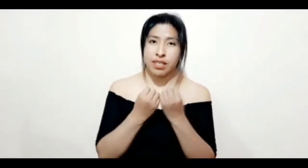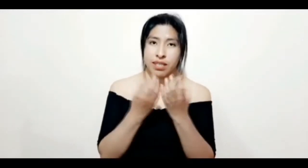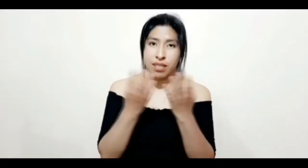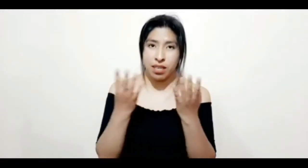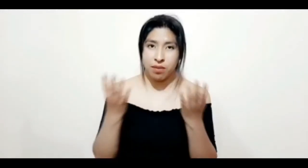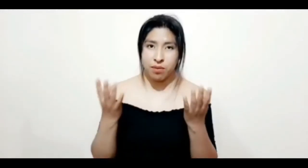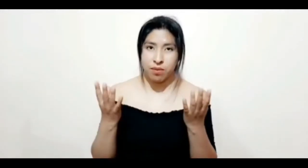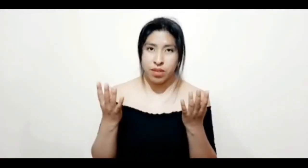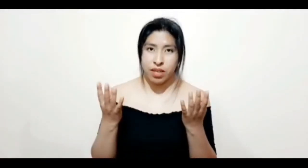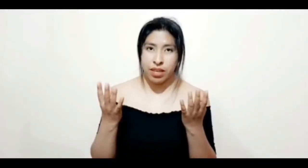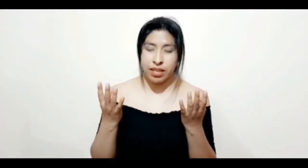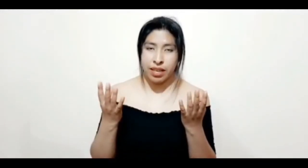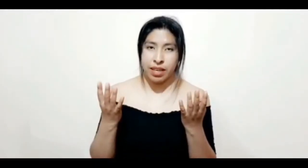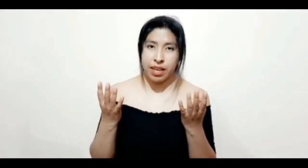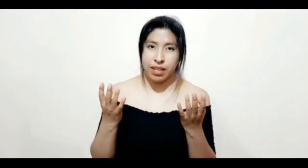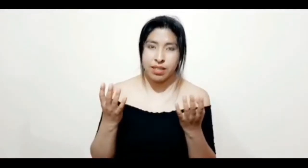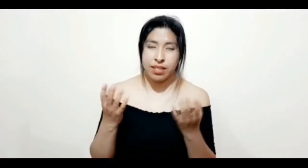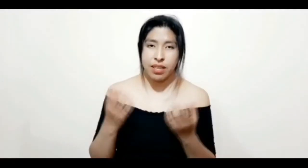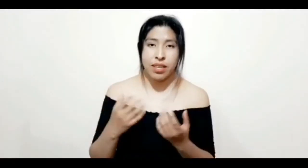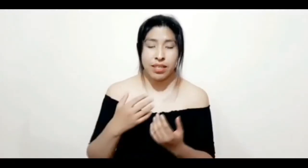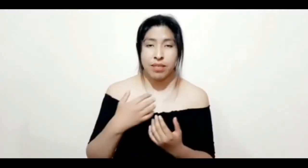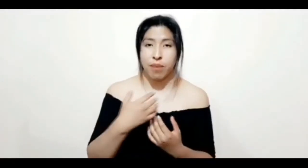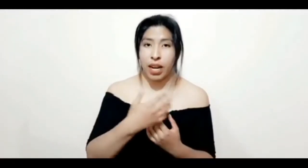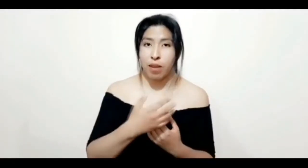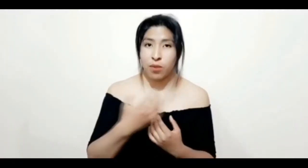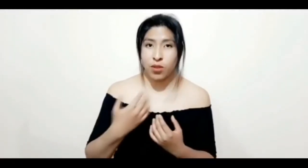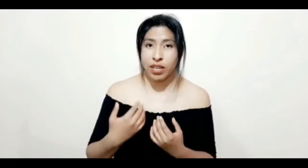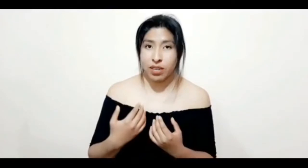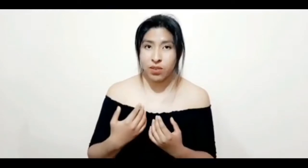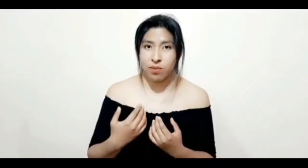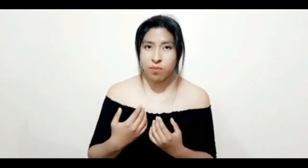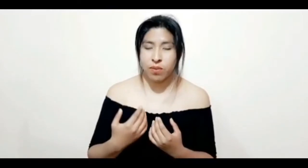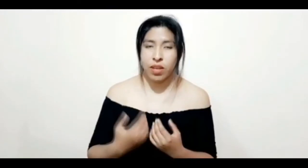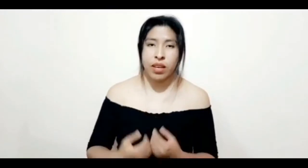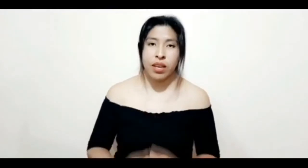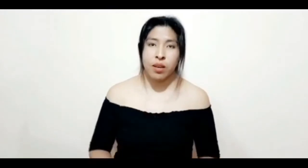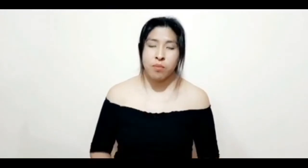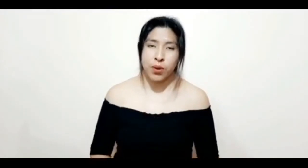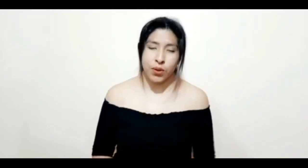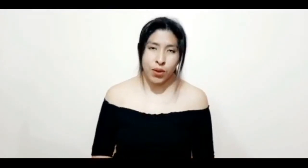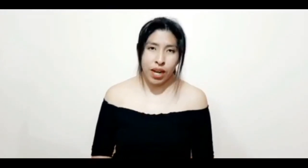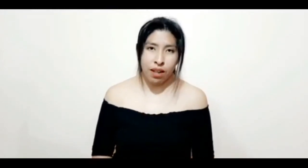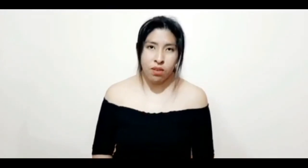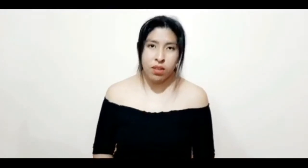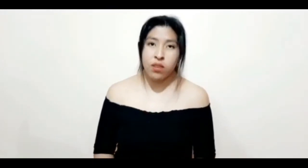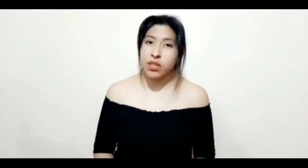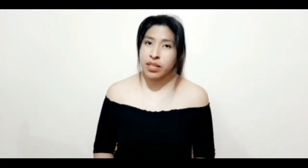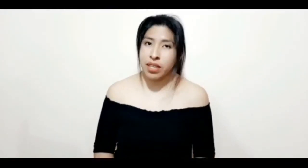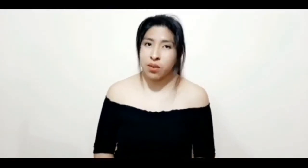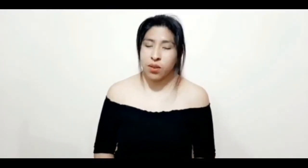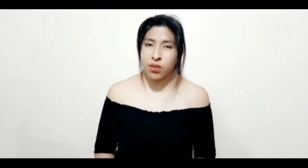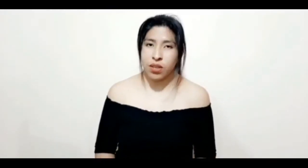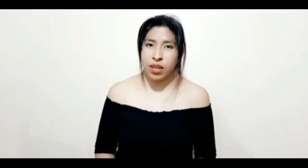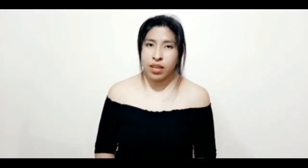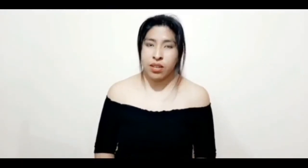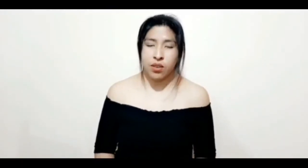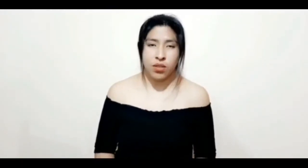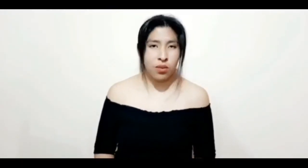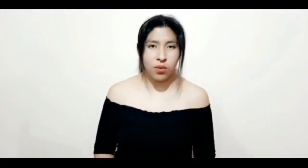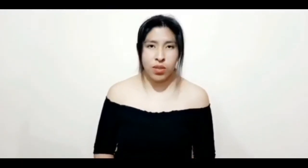seña, que quiere decir que es para ambos géneros. Por otro lado, los artículos no se usan